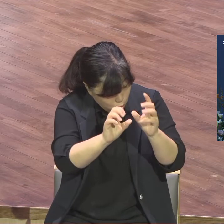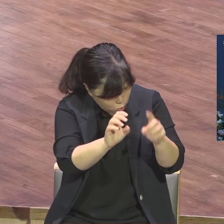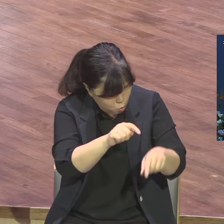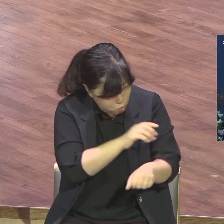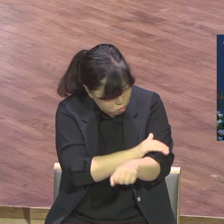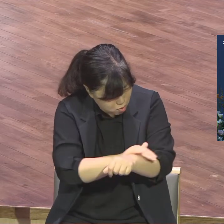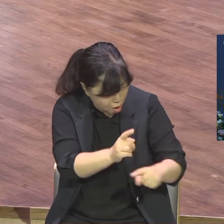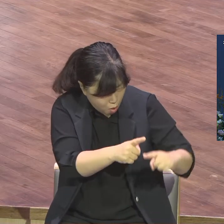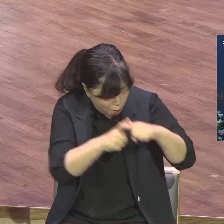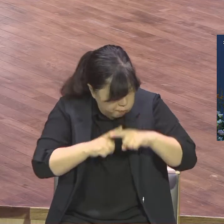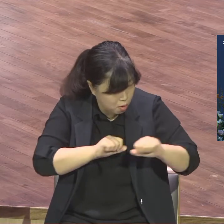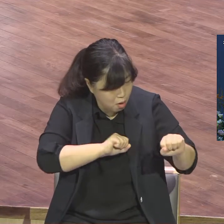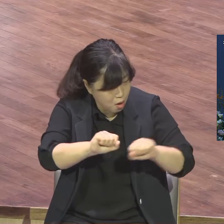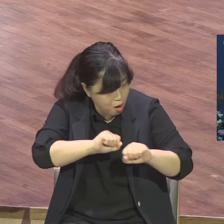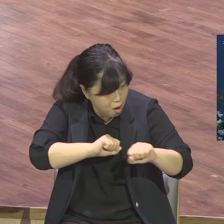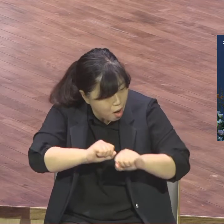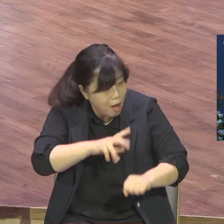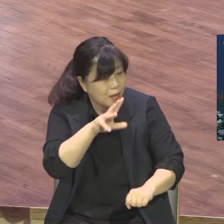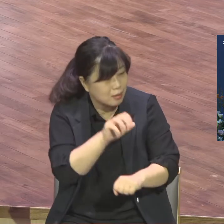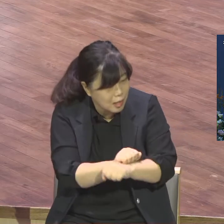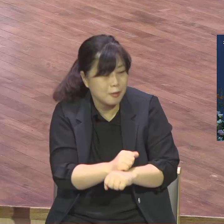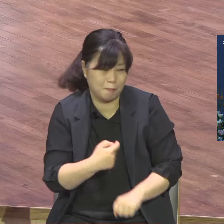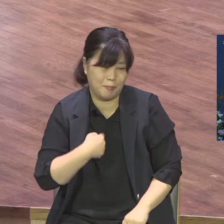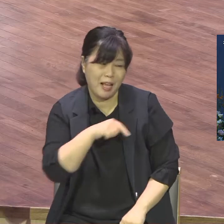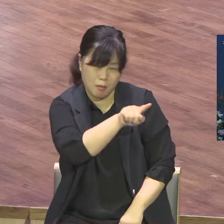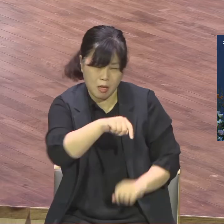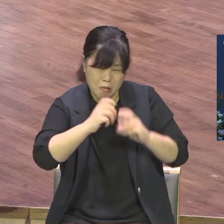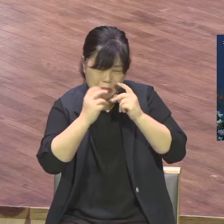생명 걸었거든. 올인했으니까 하나님 다 책임져 줘야지.